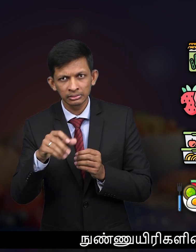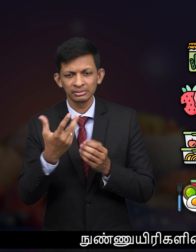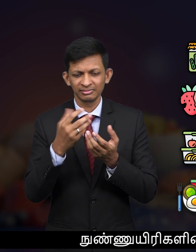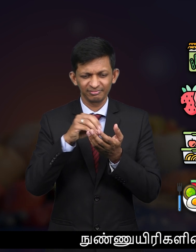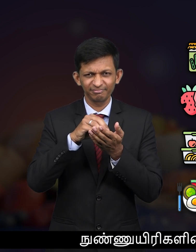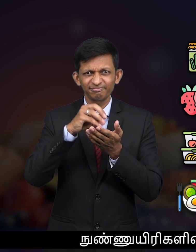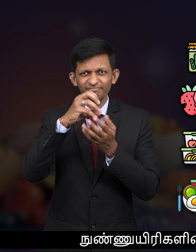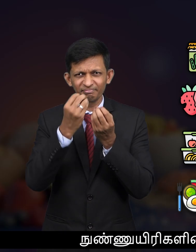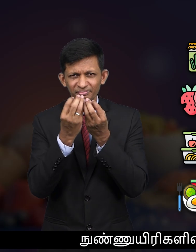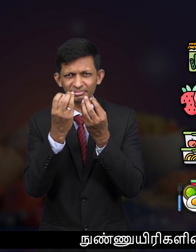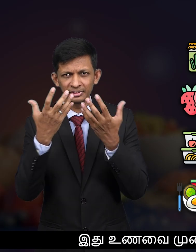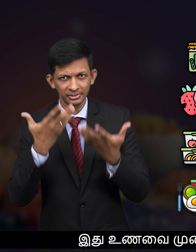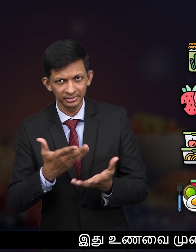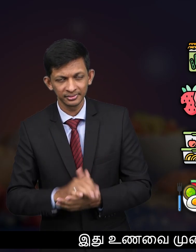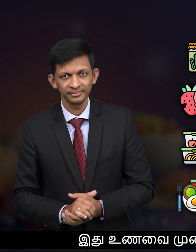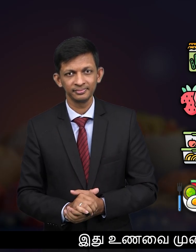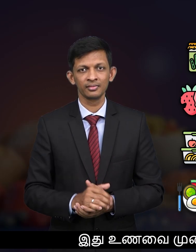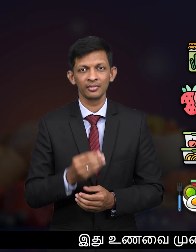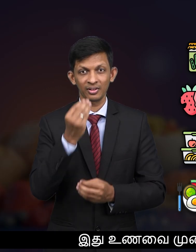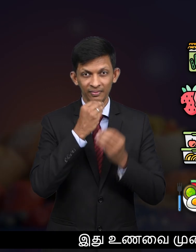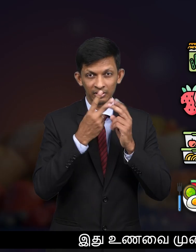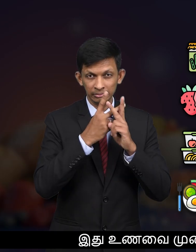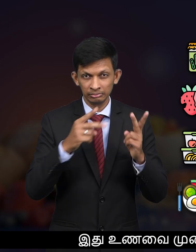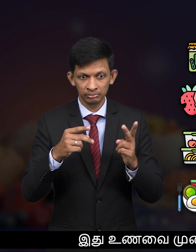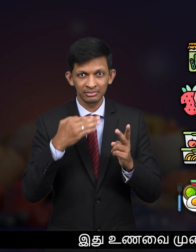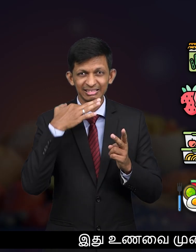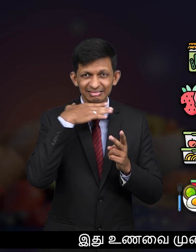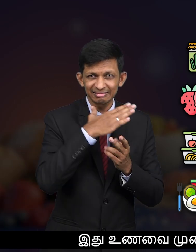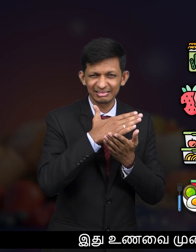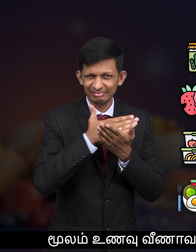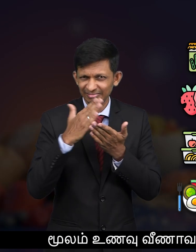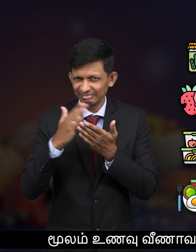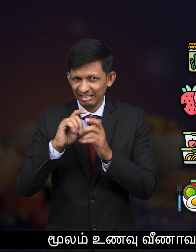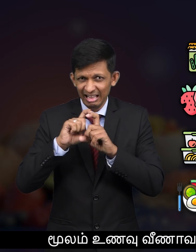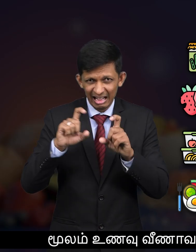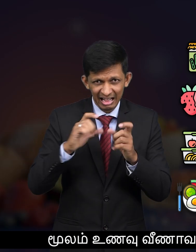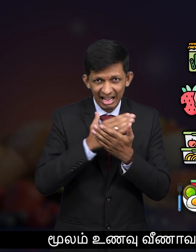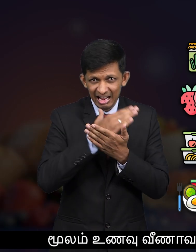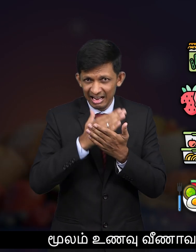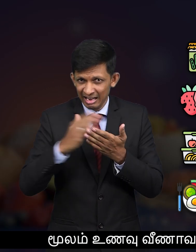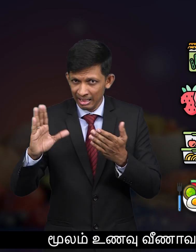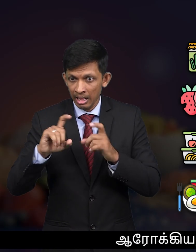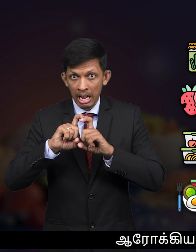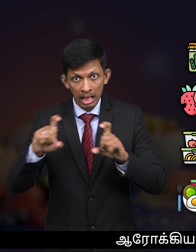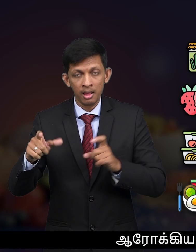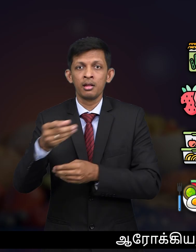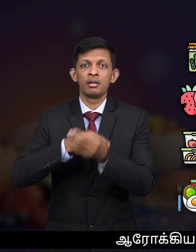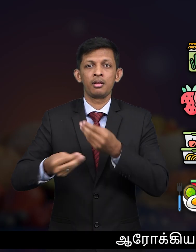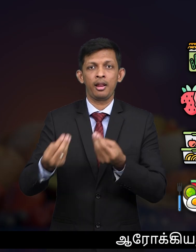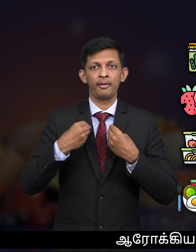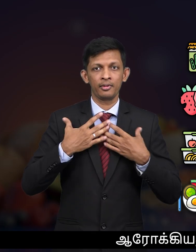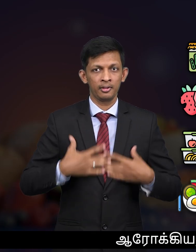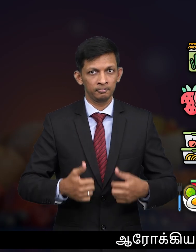நுண்ணுயிரிகளின் வளர்ச்சியை தடுக்கிறது. இது உணவை முறையாக சேமித்து வைப்பதன் மூலம் உணவு வீணாவதை குறைக்கிறது மற்றும்